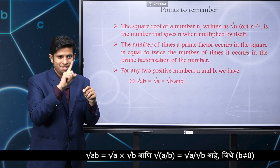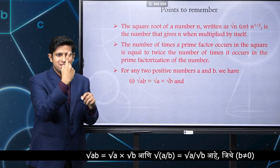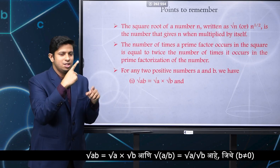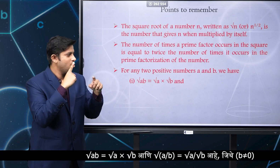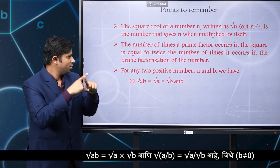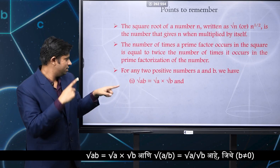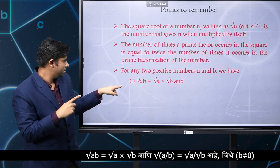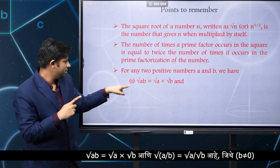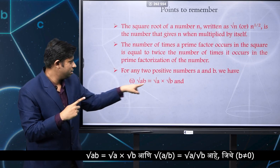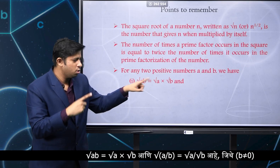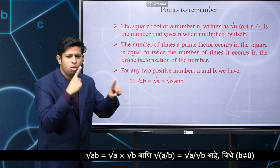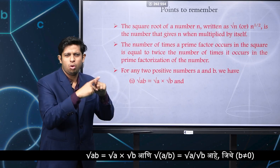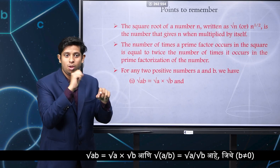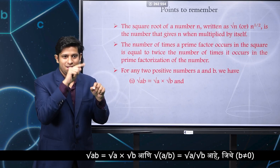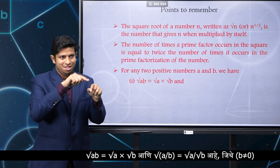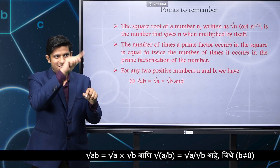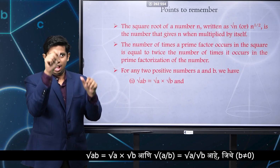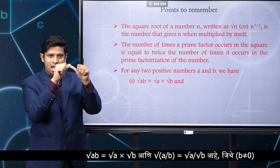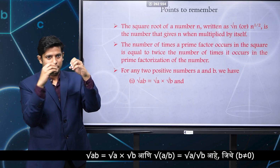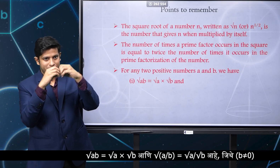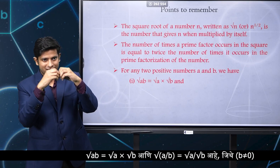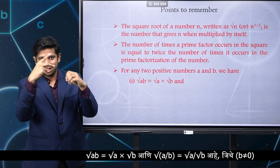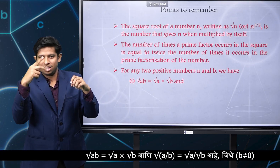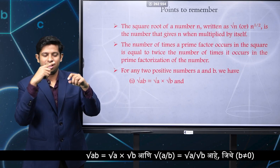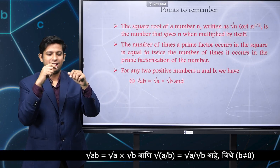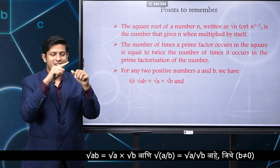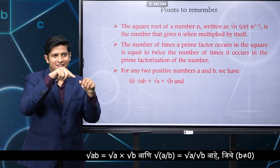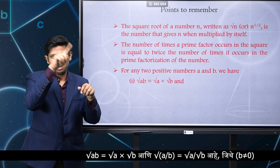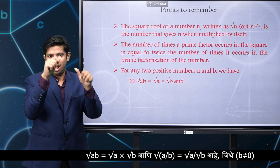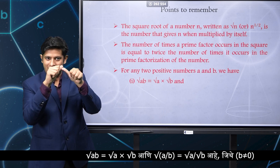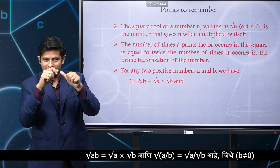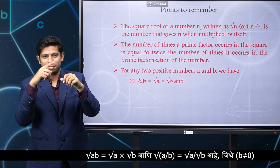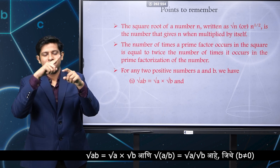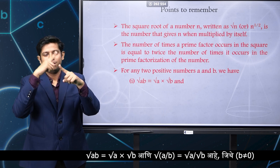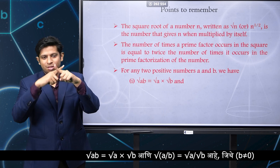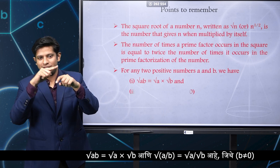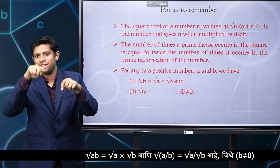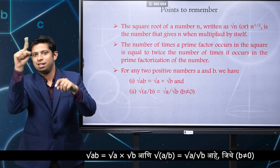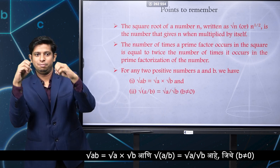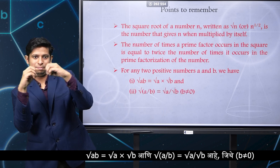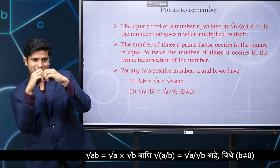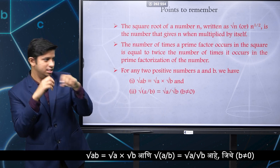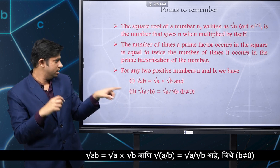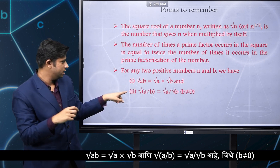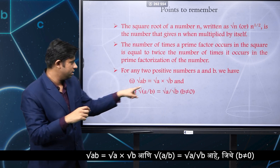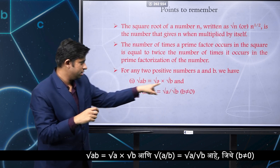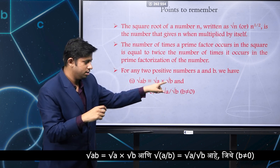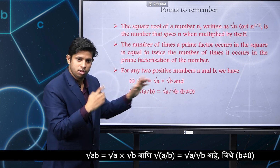वर्गमुळामध्ये ab बरोबर वर्गमुळात a गुणिले वर्गमुळात b आणि वर्गमुळामध्ये कंसामध्ये a छेद b